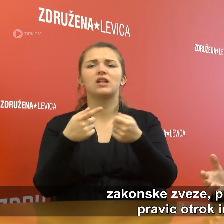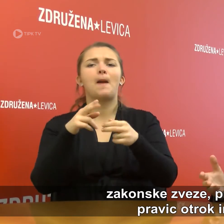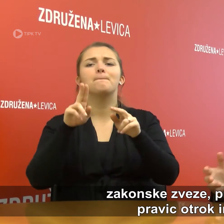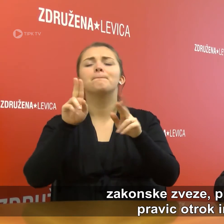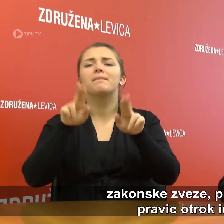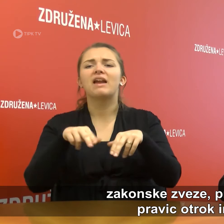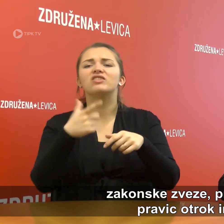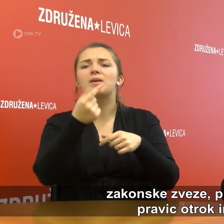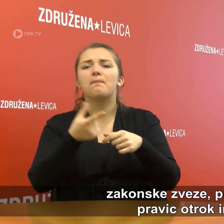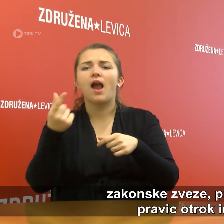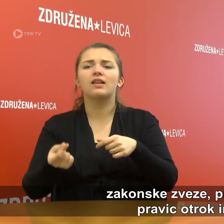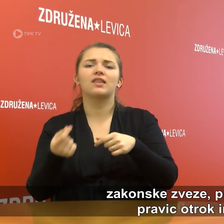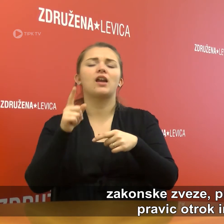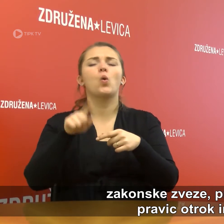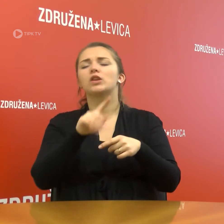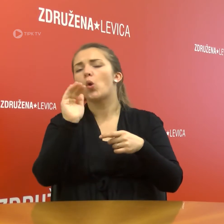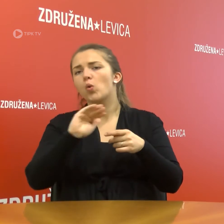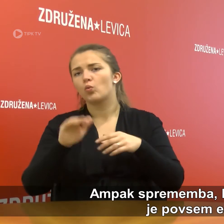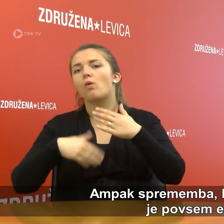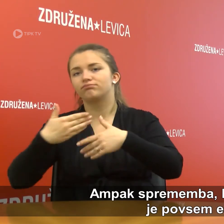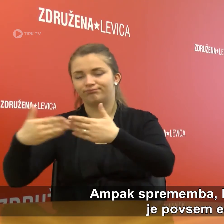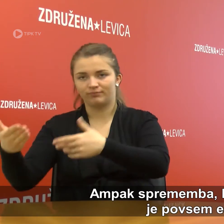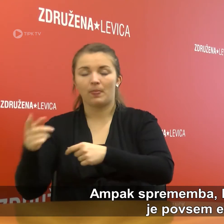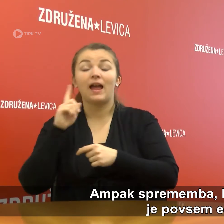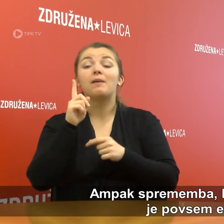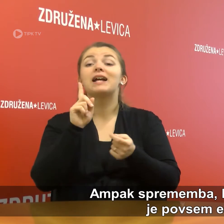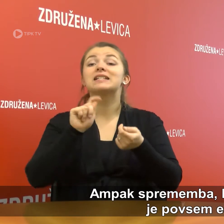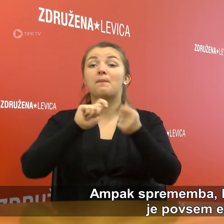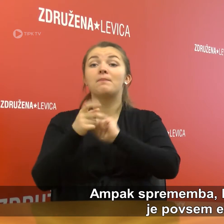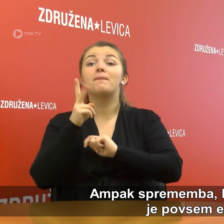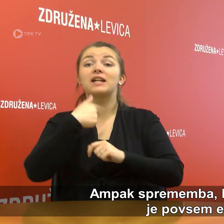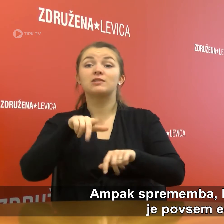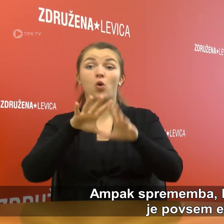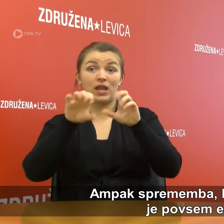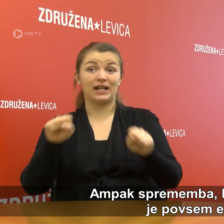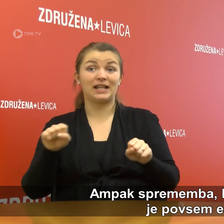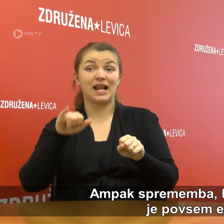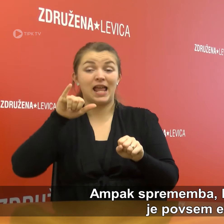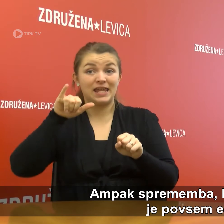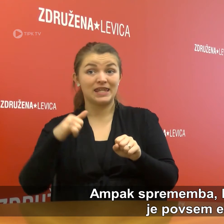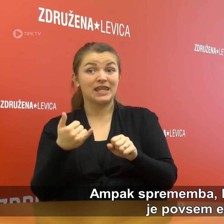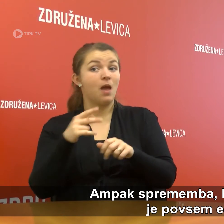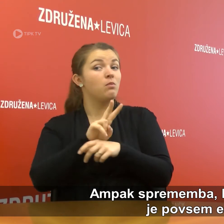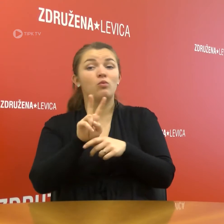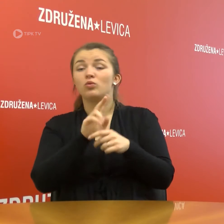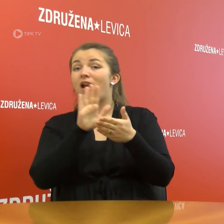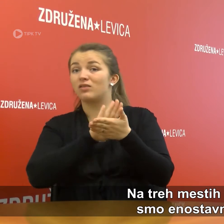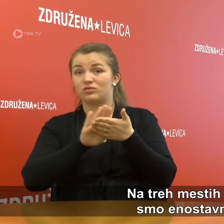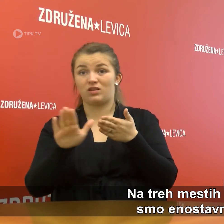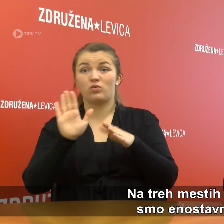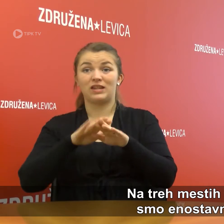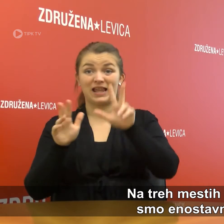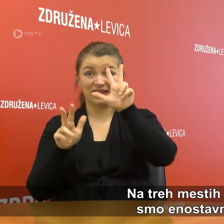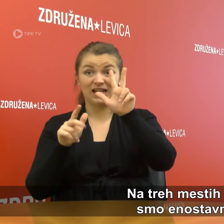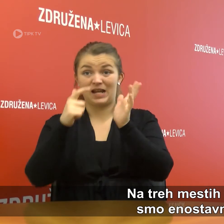pravic partnerjev, pravic otrok in tako dalje. Ampak sprememba, ki smo jo napravili, je povsem enostavna. Na